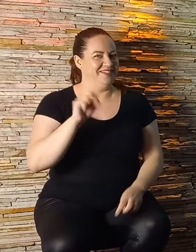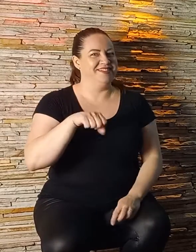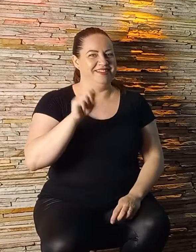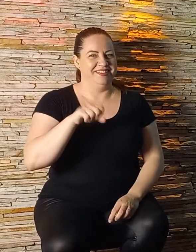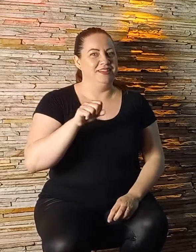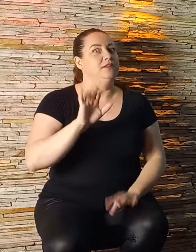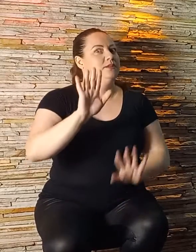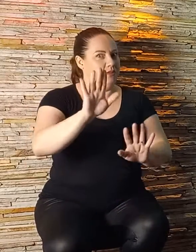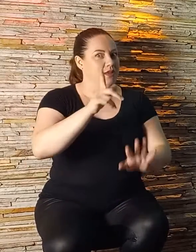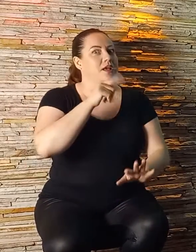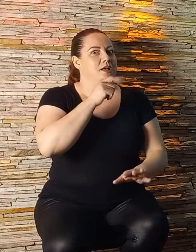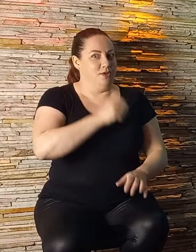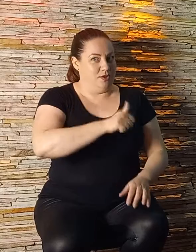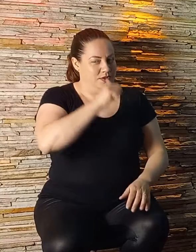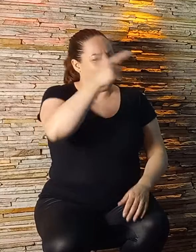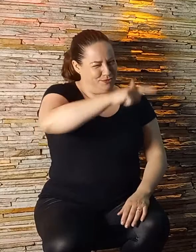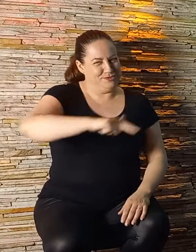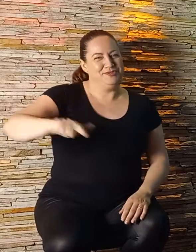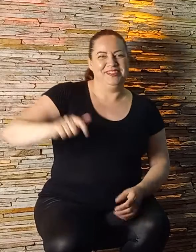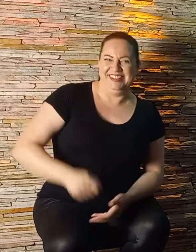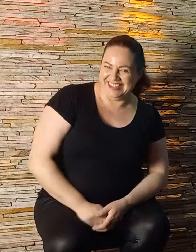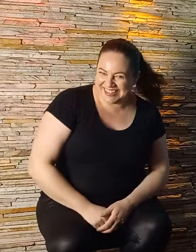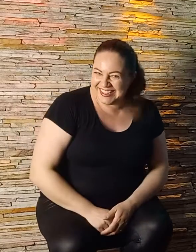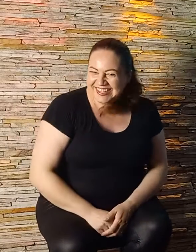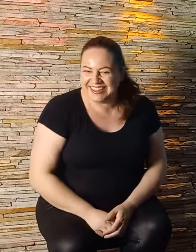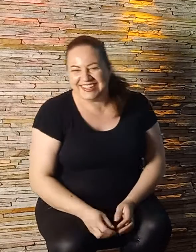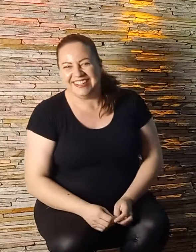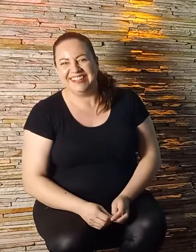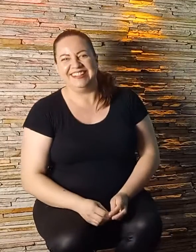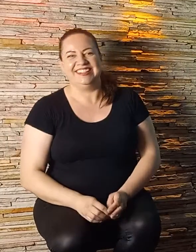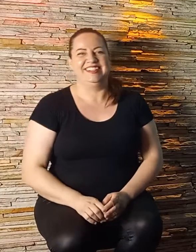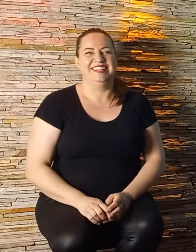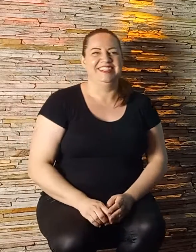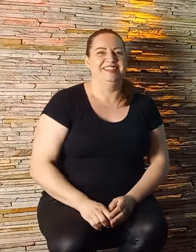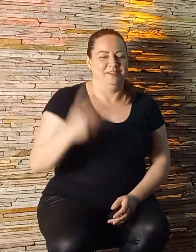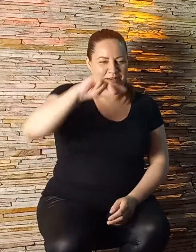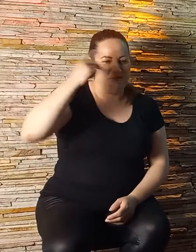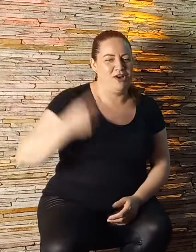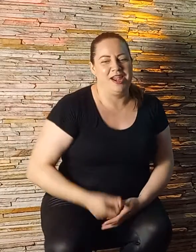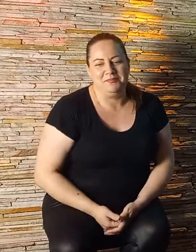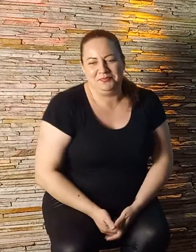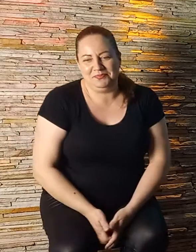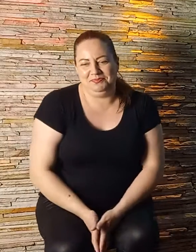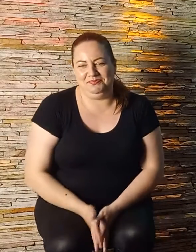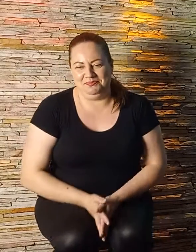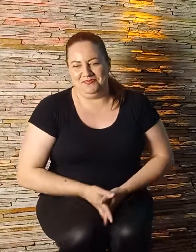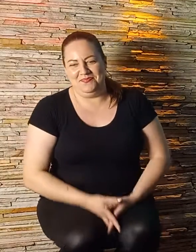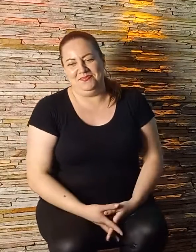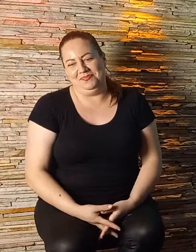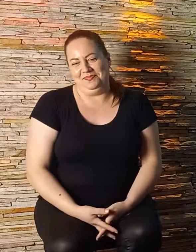é só uma água vamos embora vamos lá